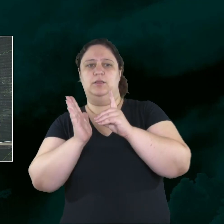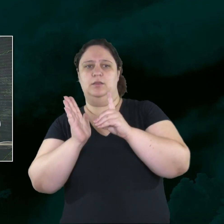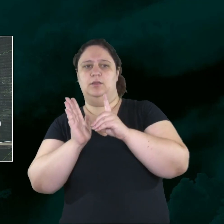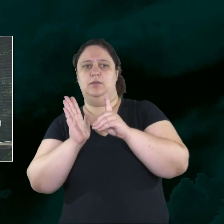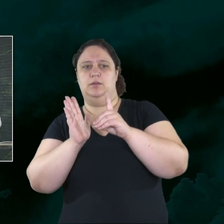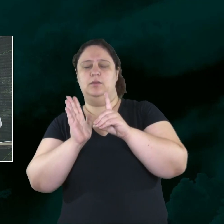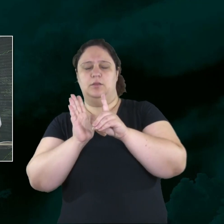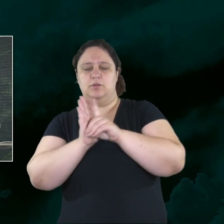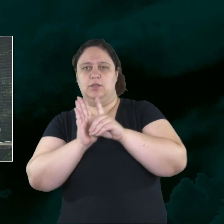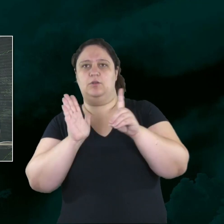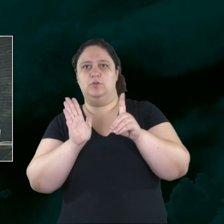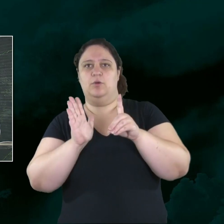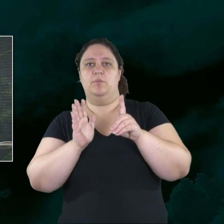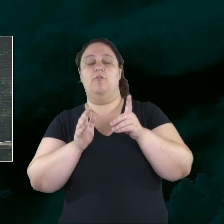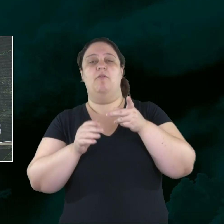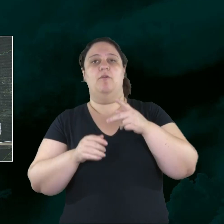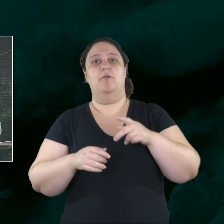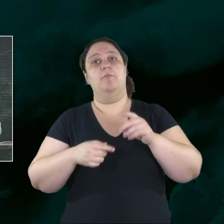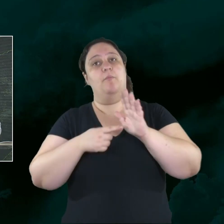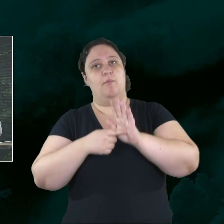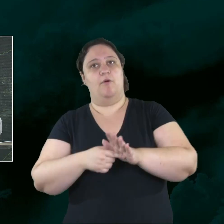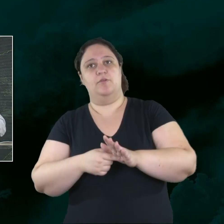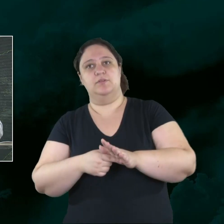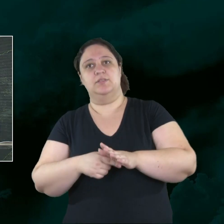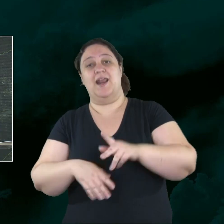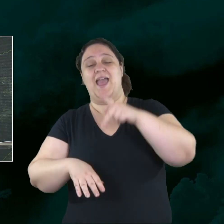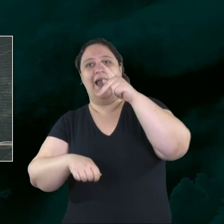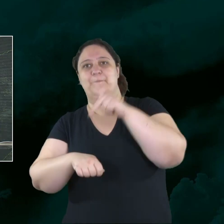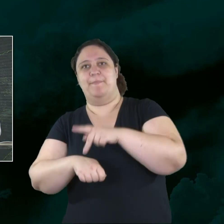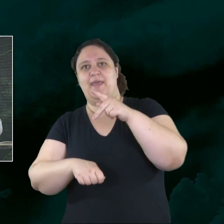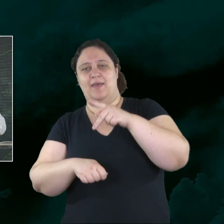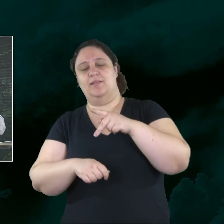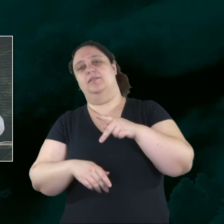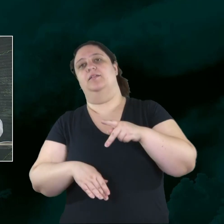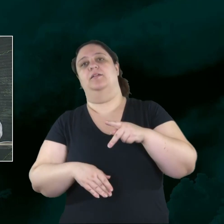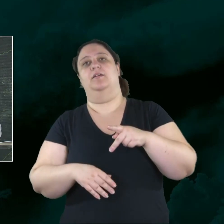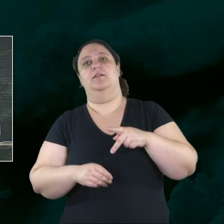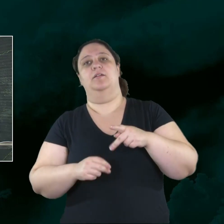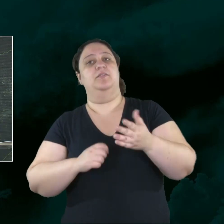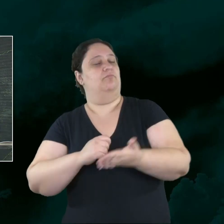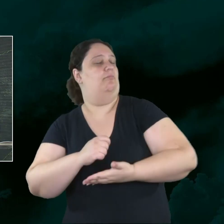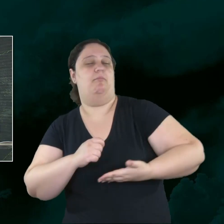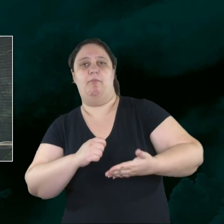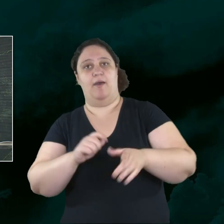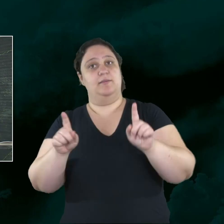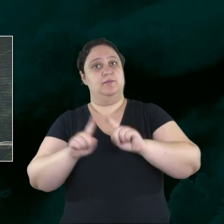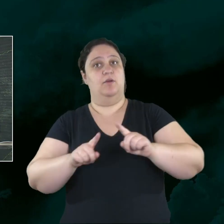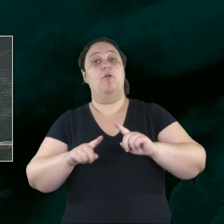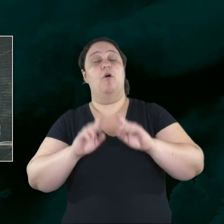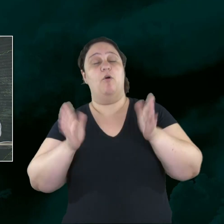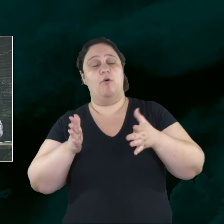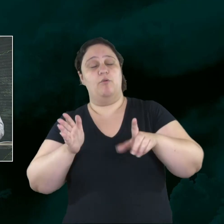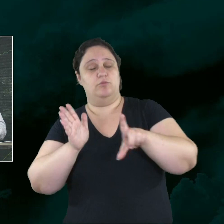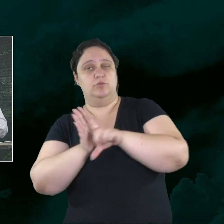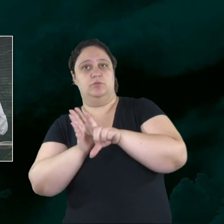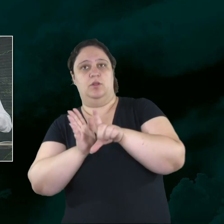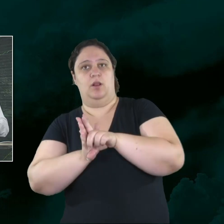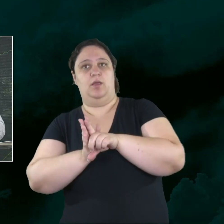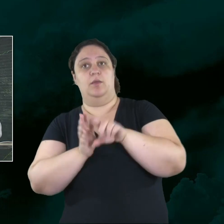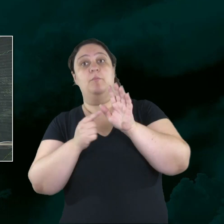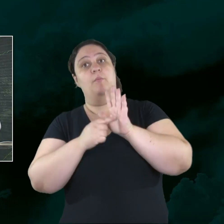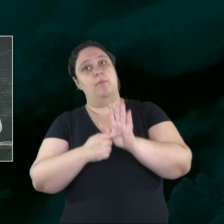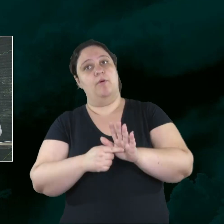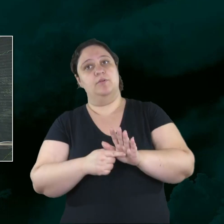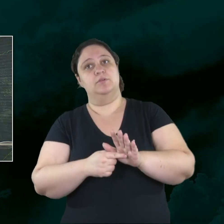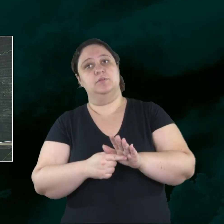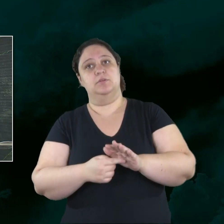moinho por penhor. E hoje nós temos na nossa legislação, né, de que você não